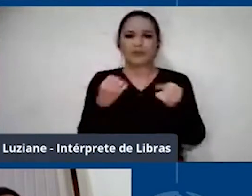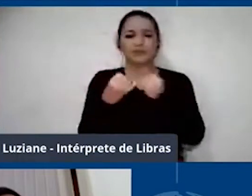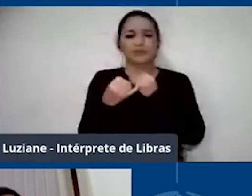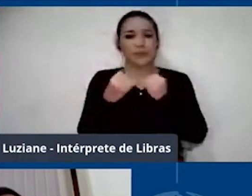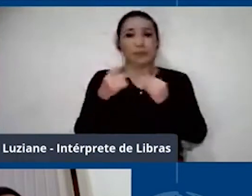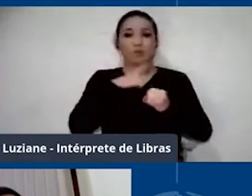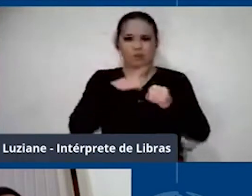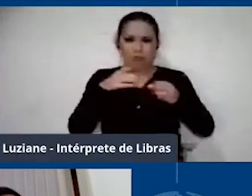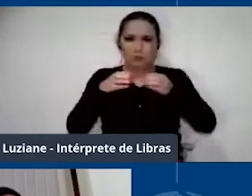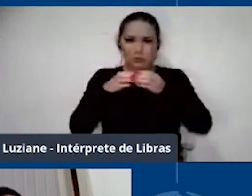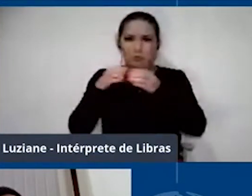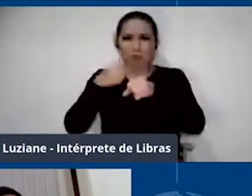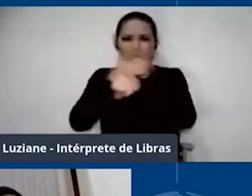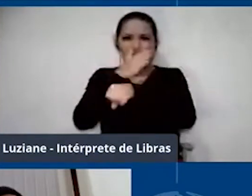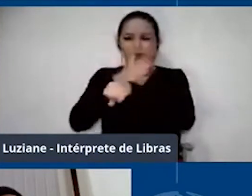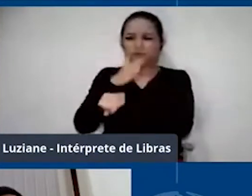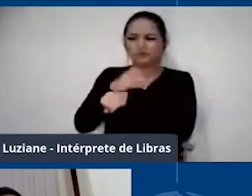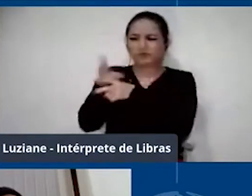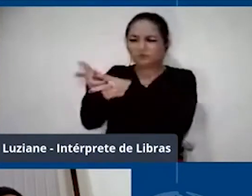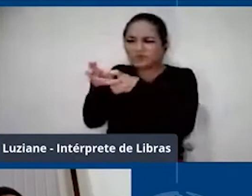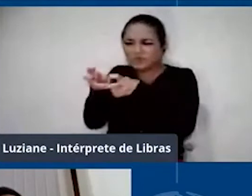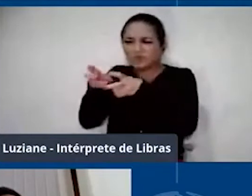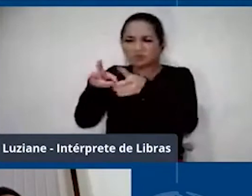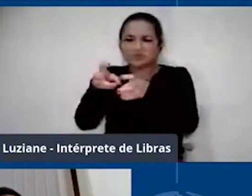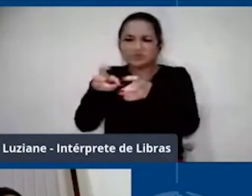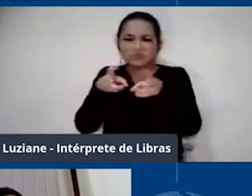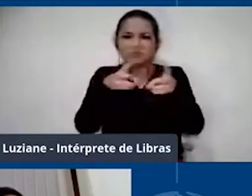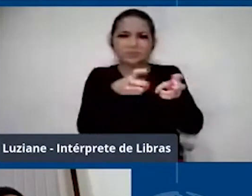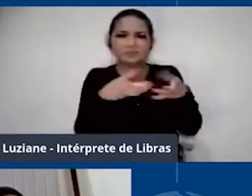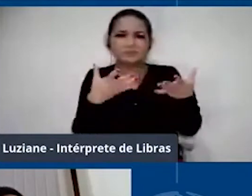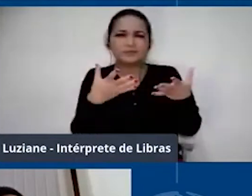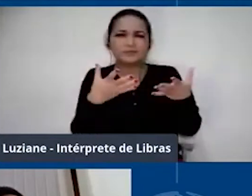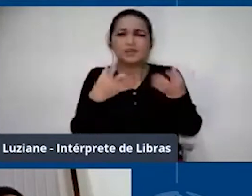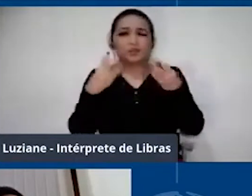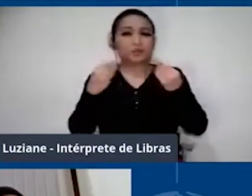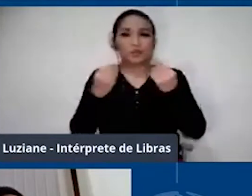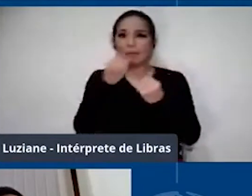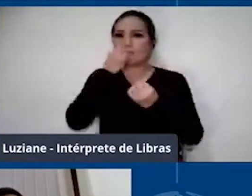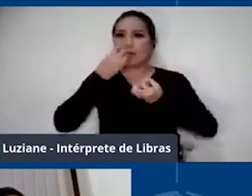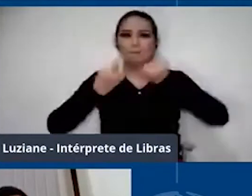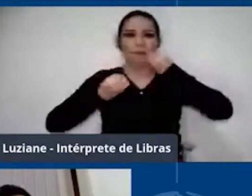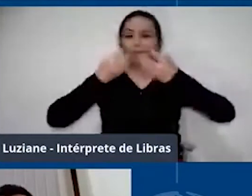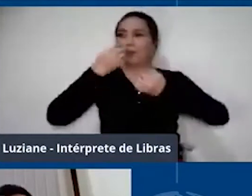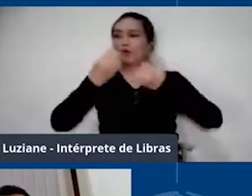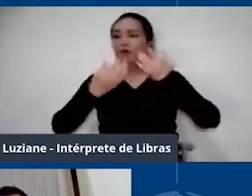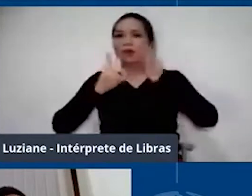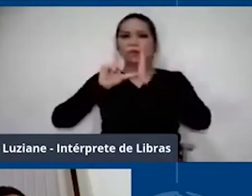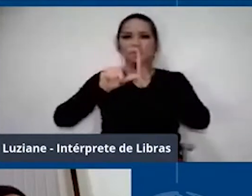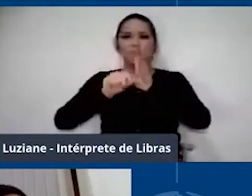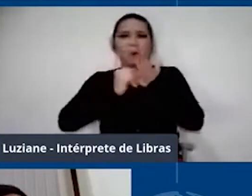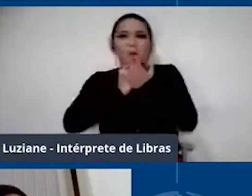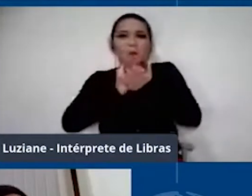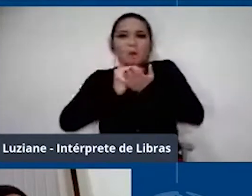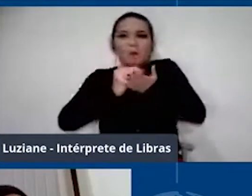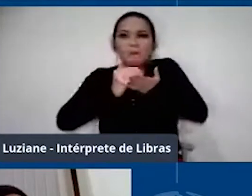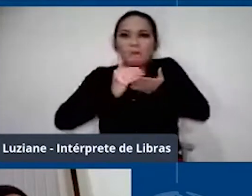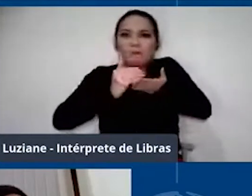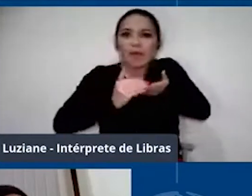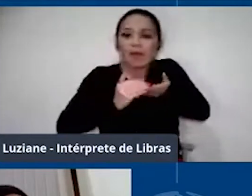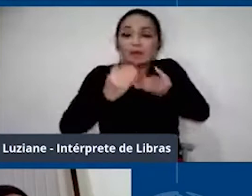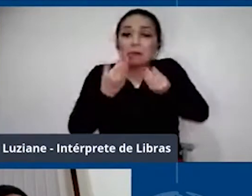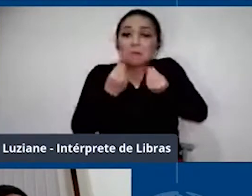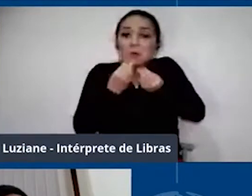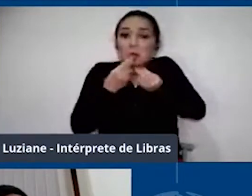grupos que eu participo, eu percebo aí está indo tudo muito bem. Dali a pouco começa a matéria-prima ficar muito